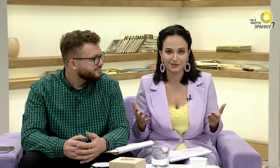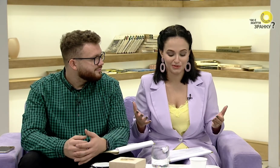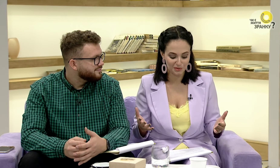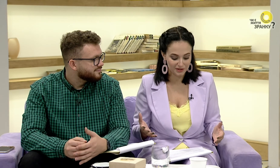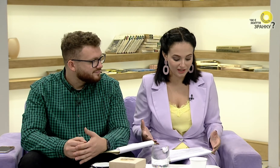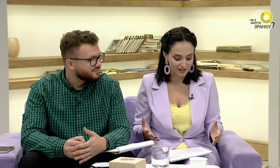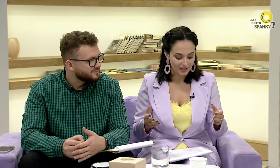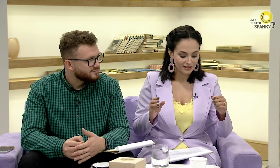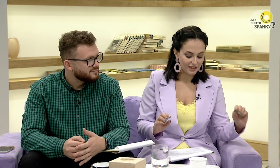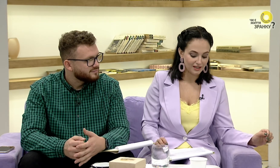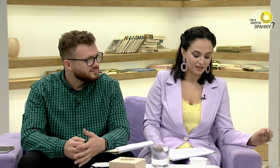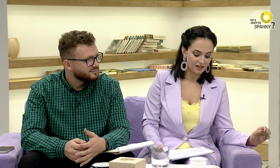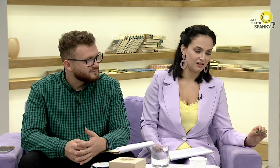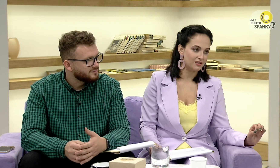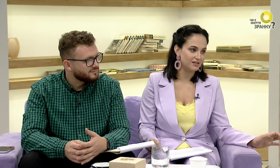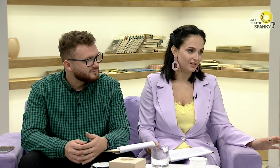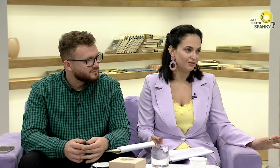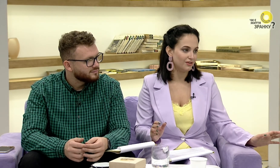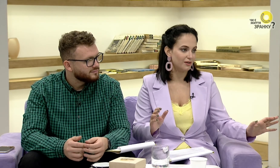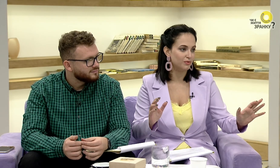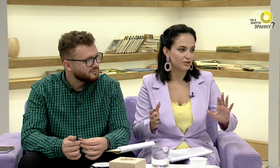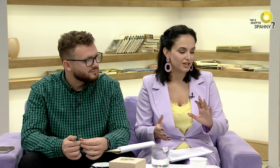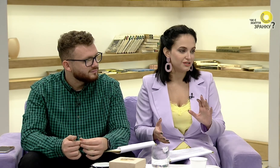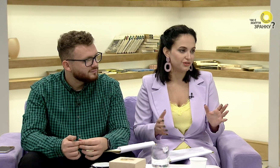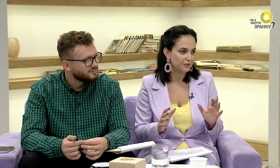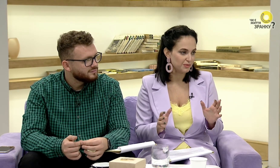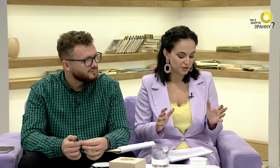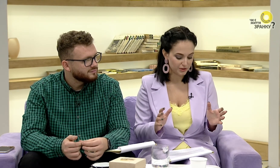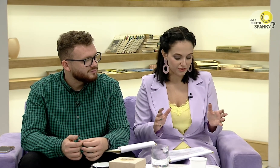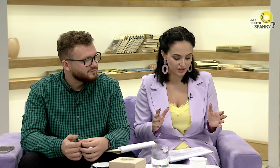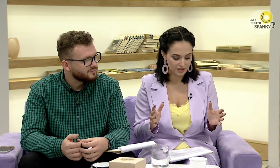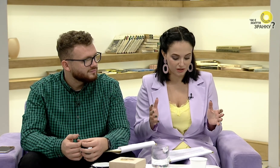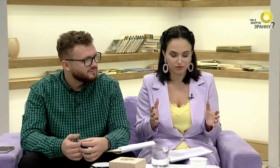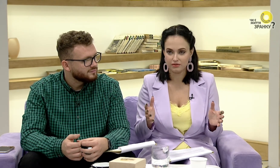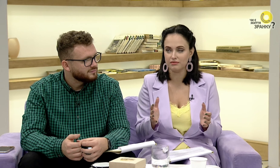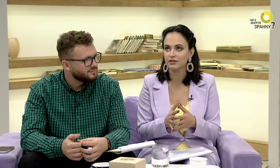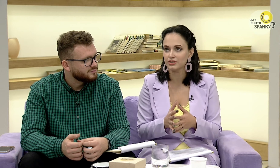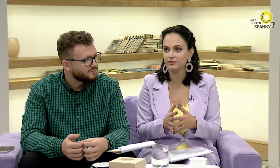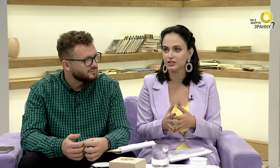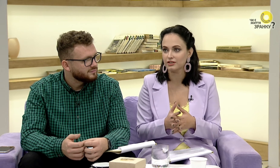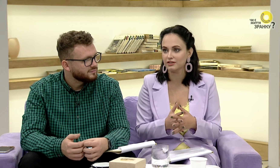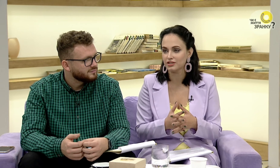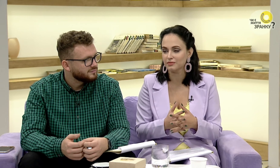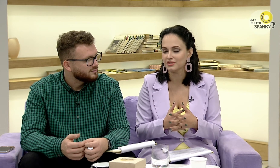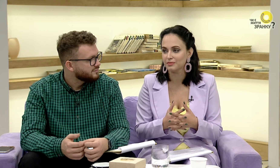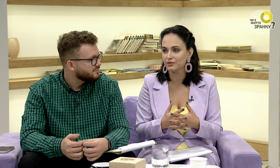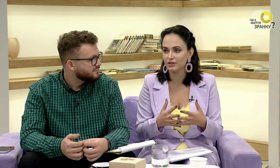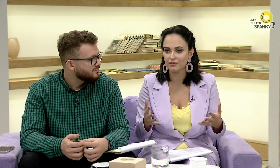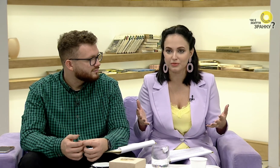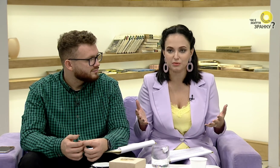в цьому питанні. Декілька слів або жестів, які ми можемо навчитися, ну, найважливіше, то, це, напевно, як вам